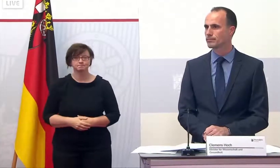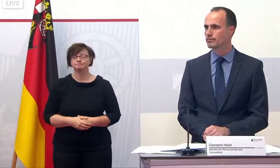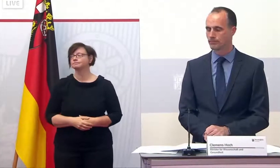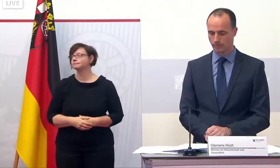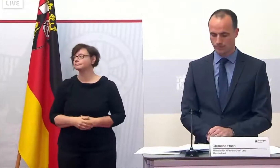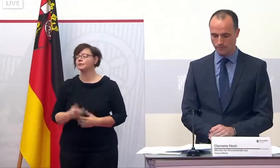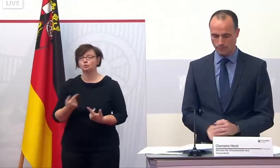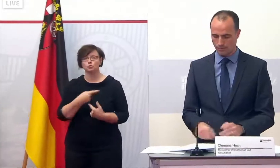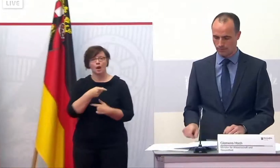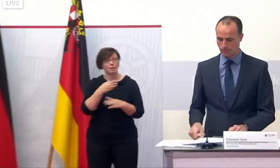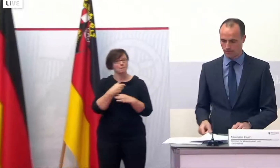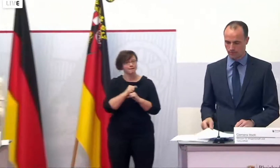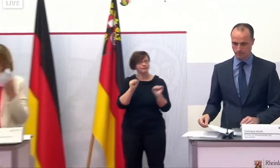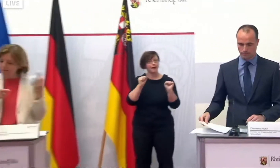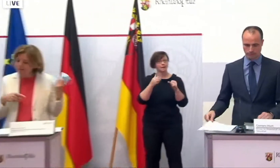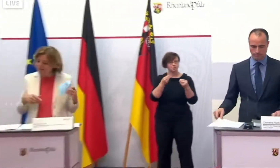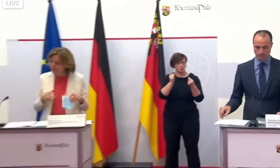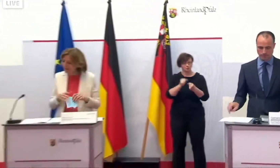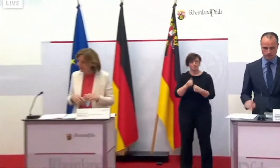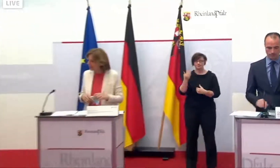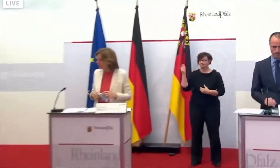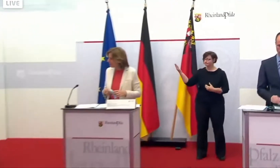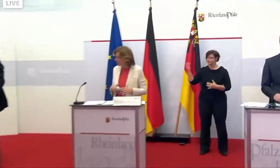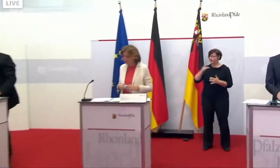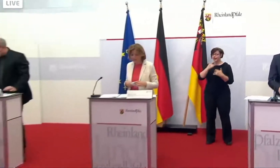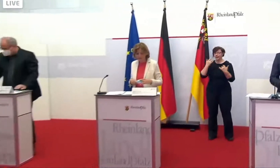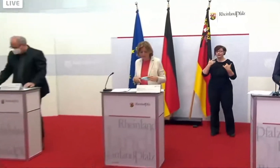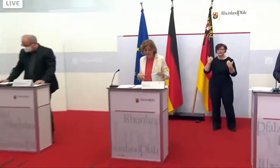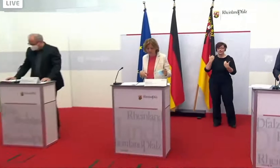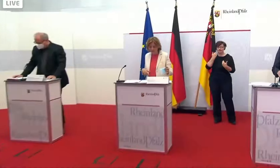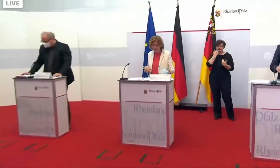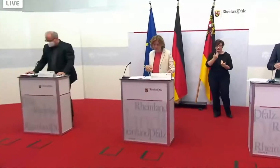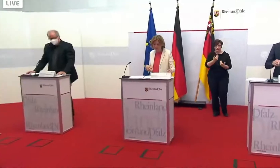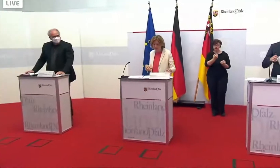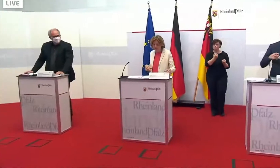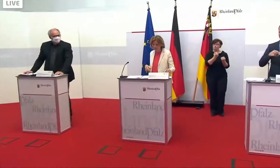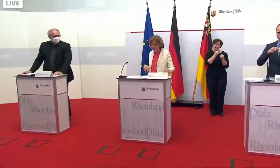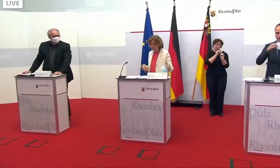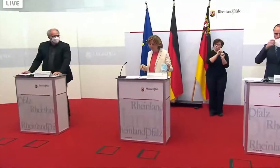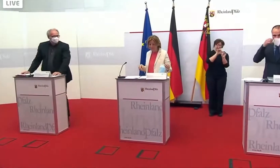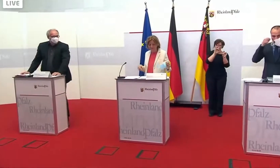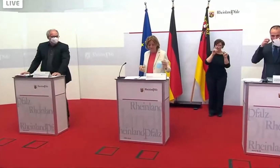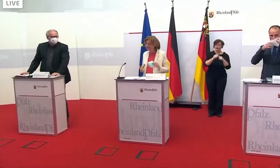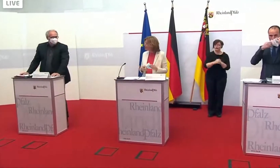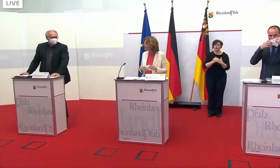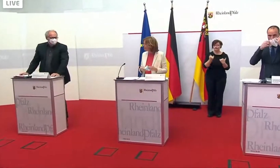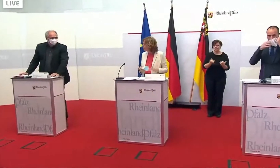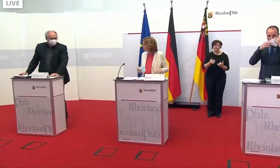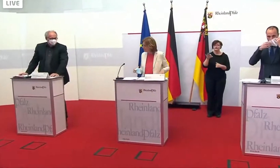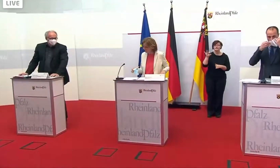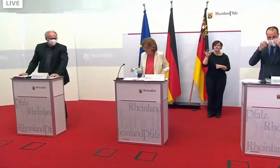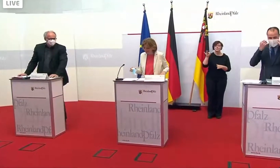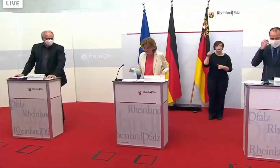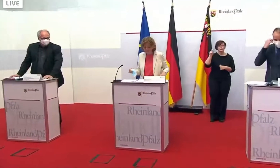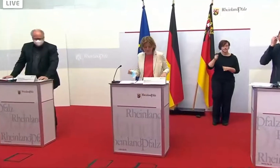Ja, herzlichen Dank für diese Erläuterungen. Jetzt hat die Ministerpräsidentin wieder das Wort.